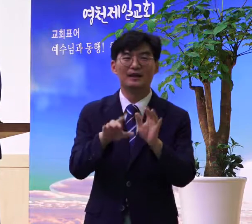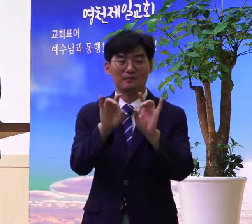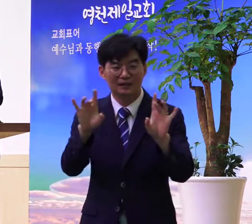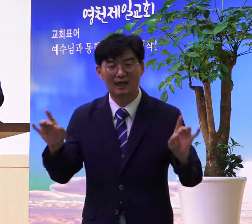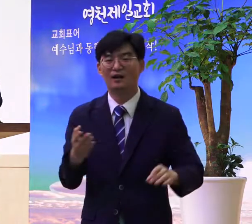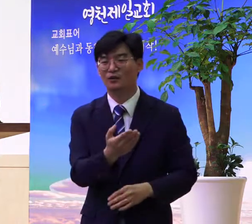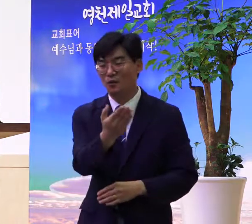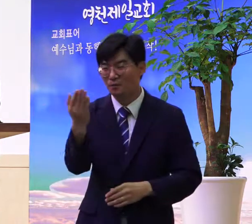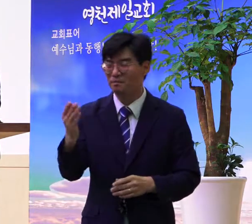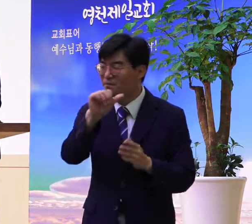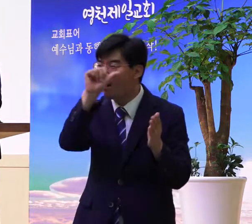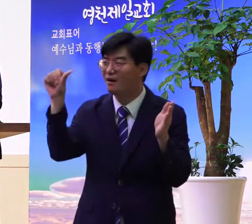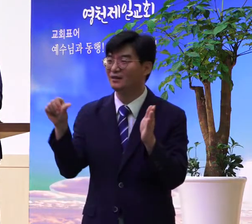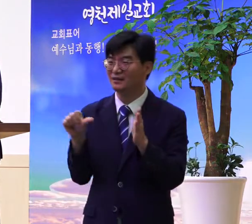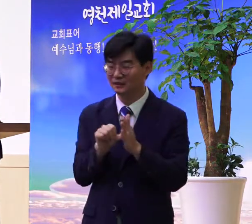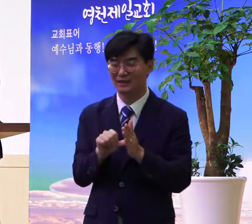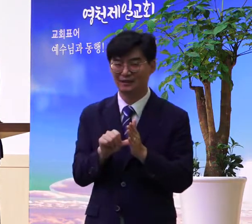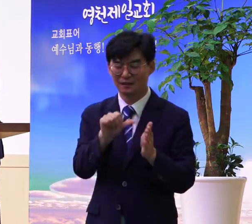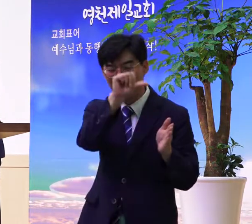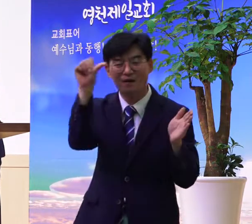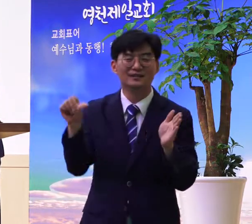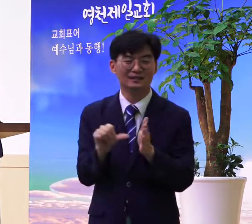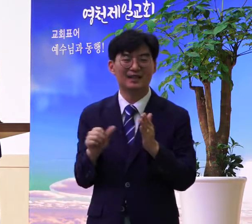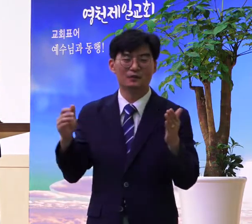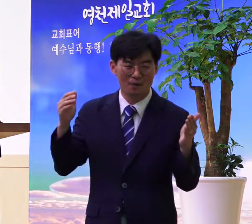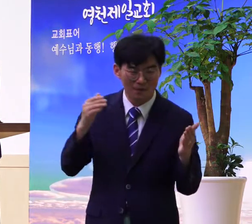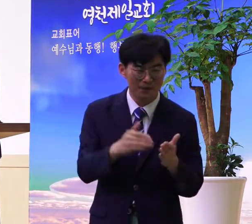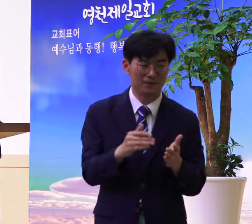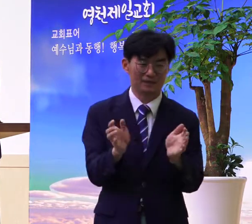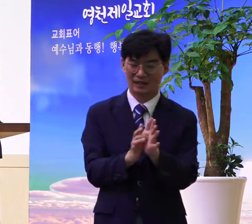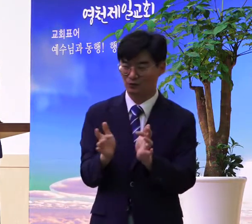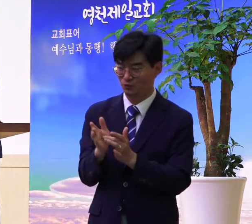여러분의 평생토록 주님과 동행하는